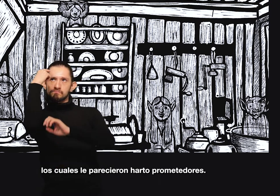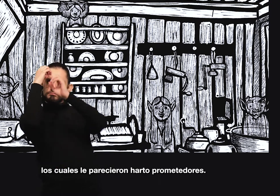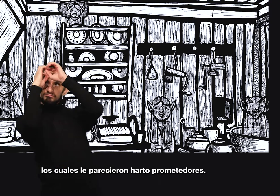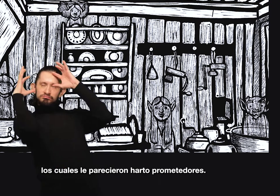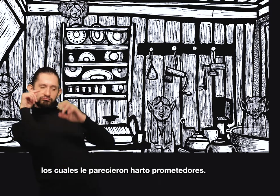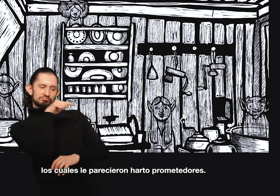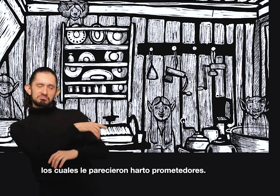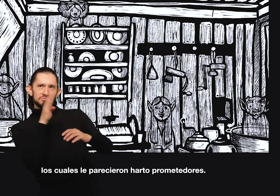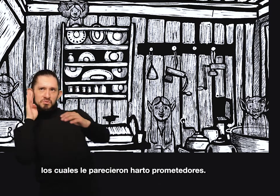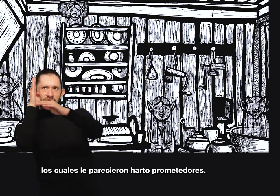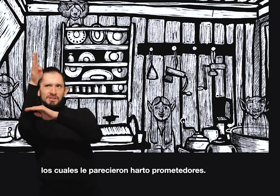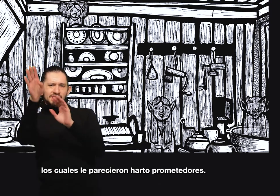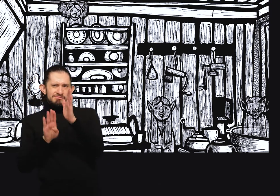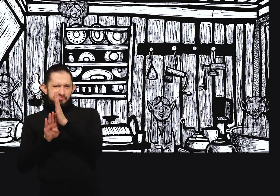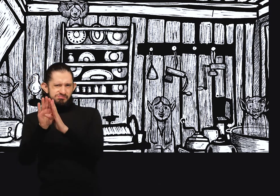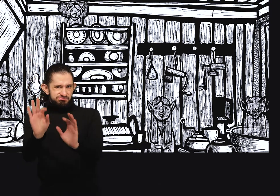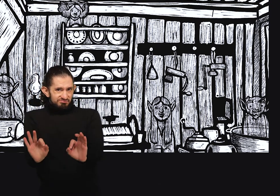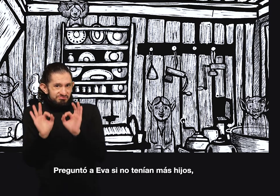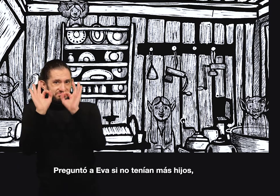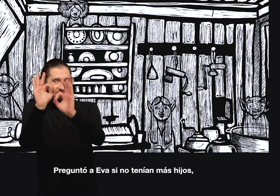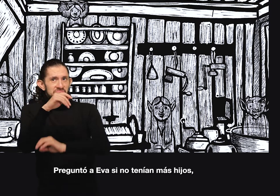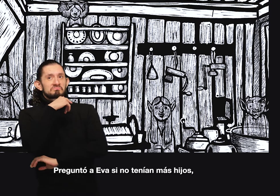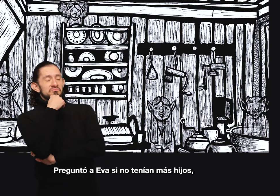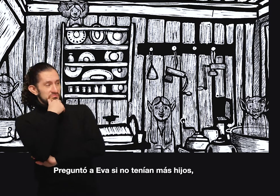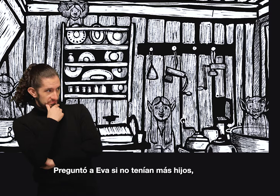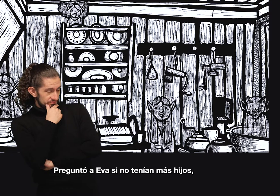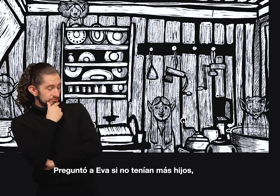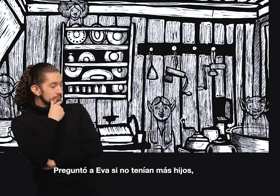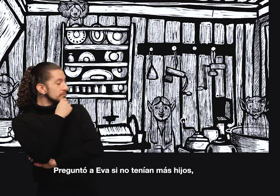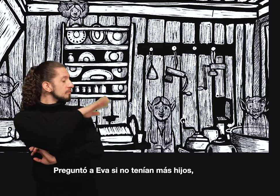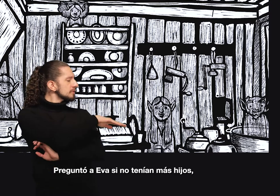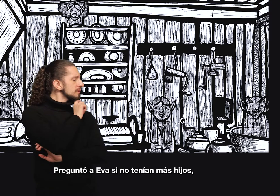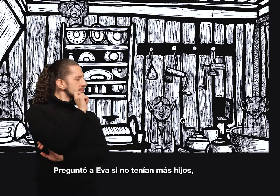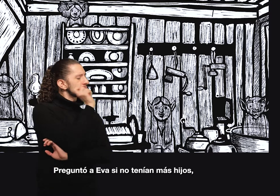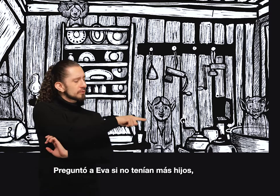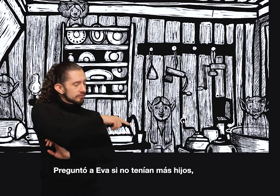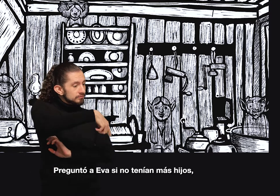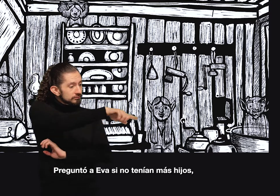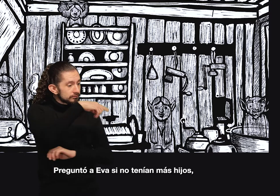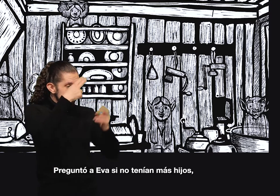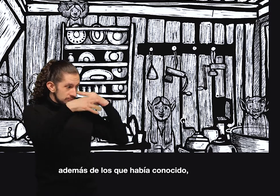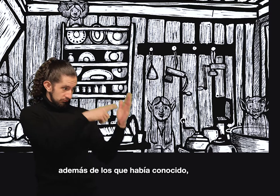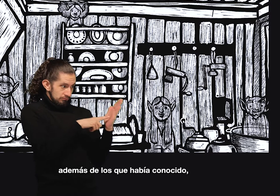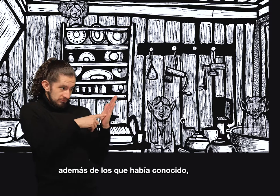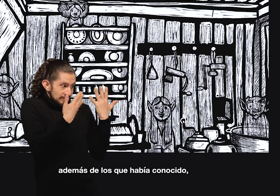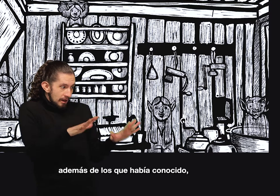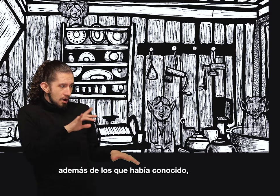harto prometedores. Preguntó a Eva si no tenían más hijos, además de los que